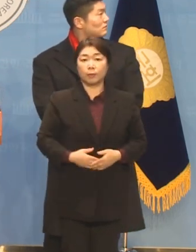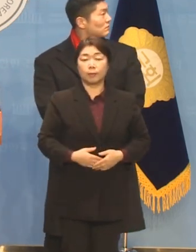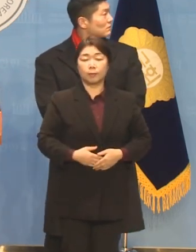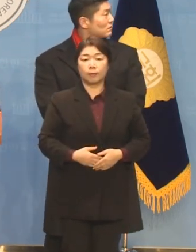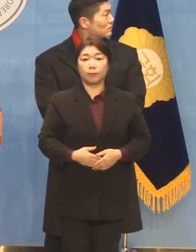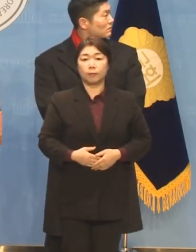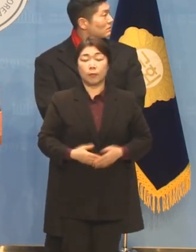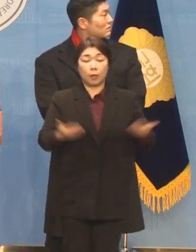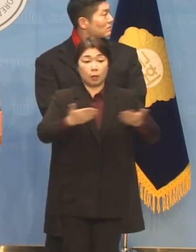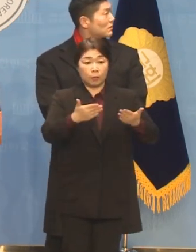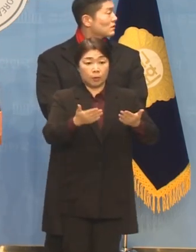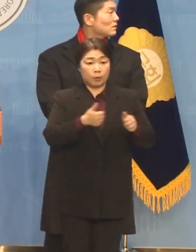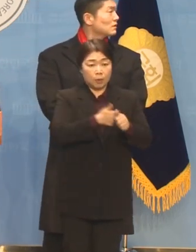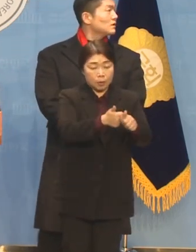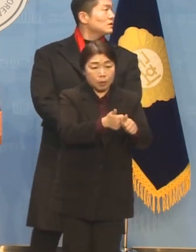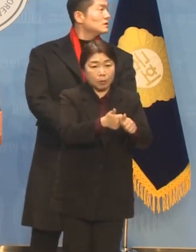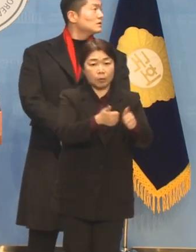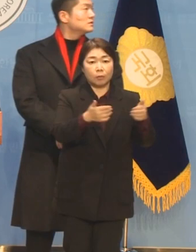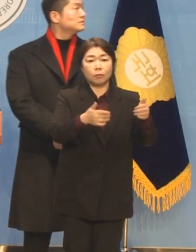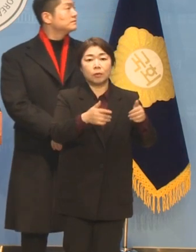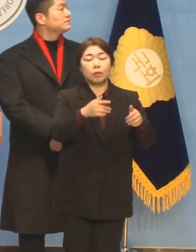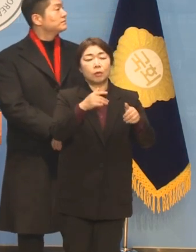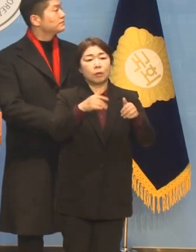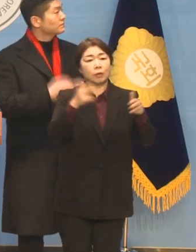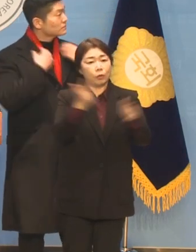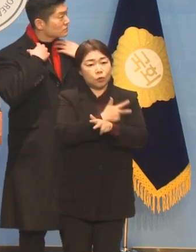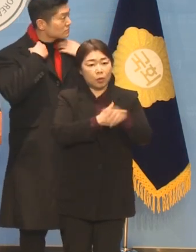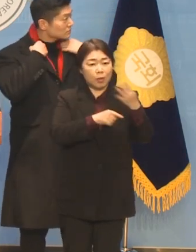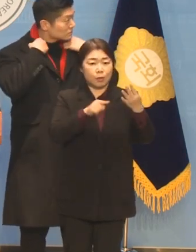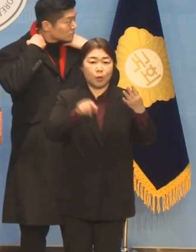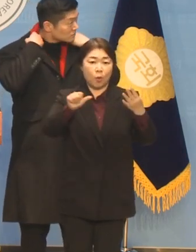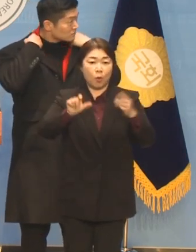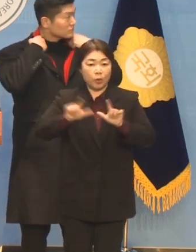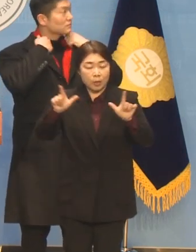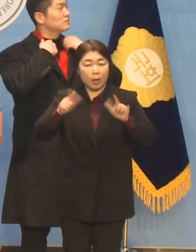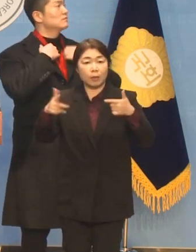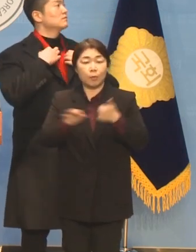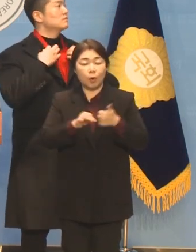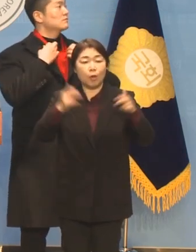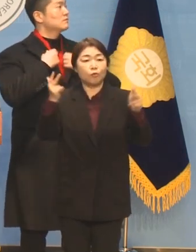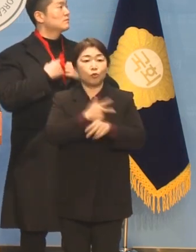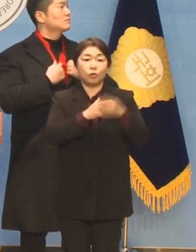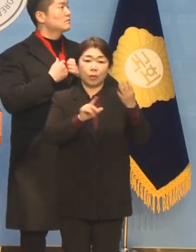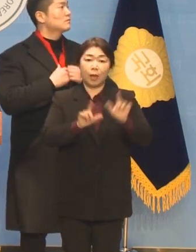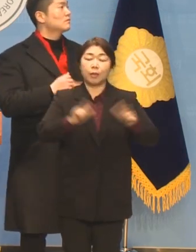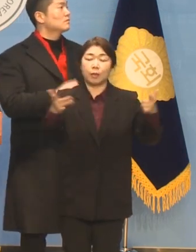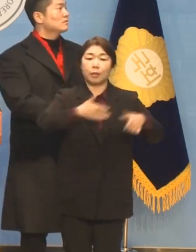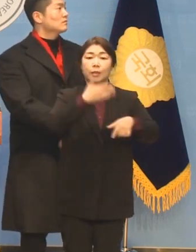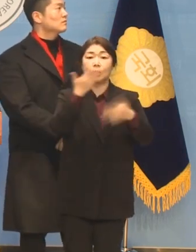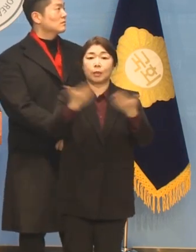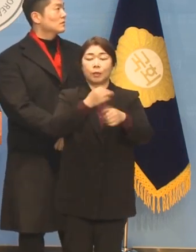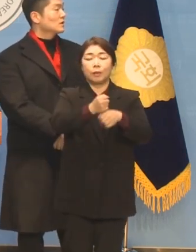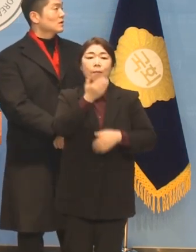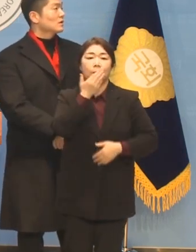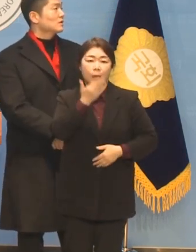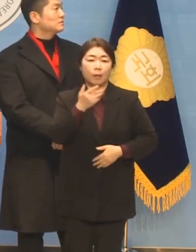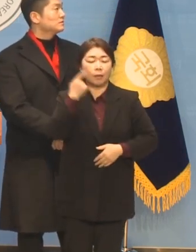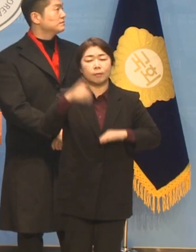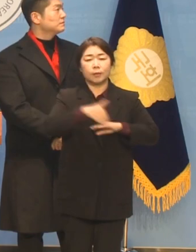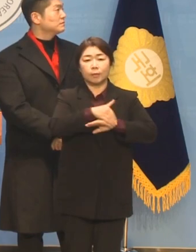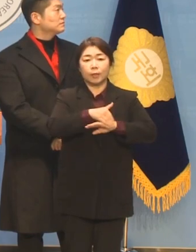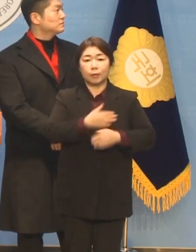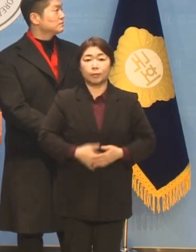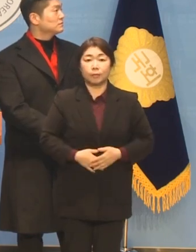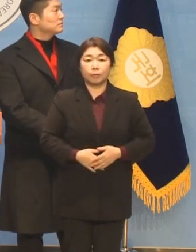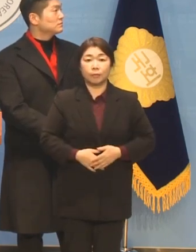합니다. 근무 마일리지를 통해 주 4.5일, 나아가서 주 4일의 가능성을 만들겠습니다. 윤석열